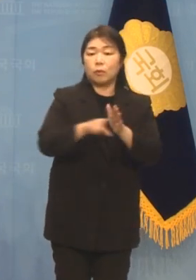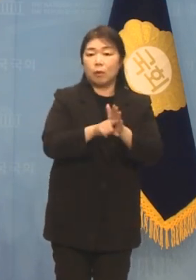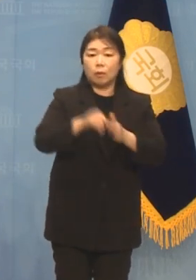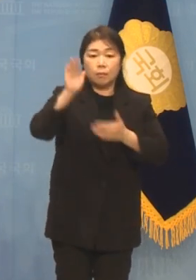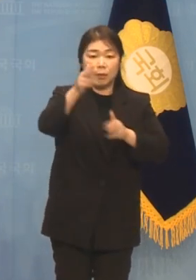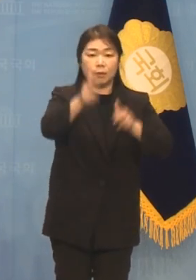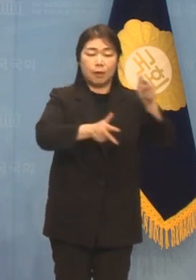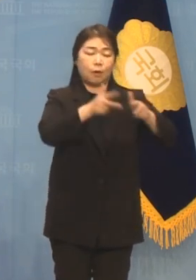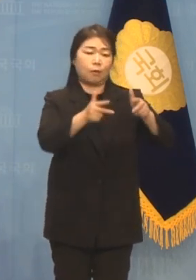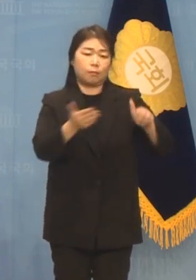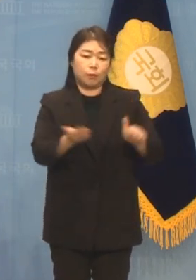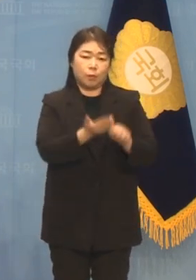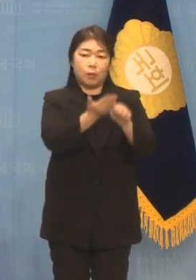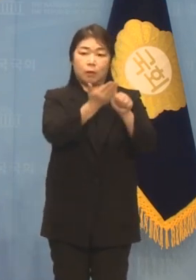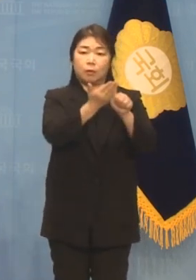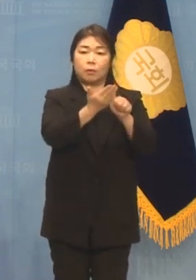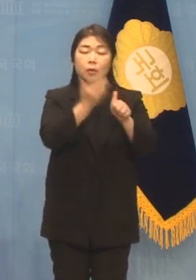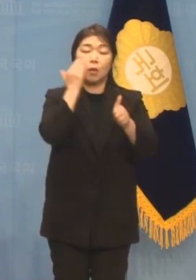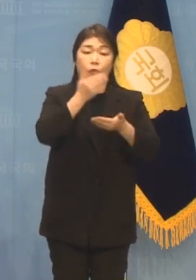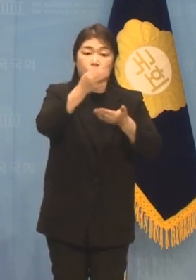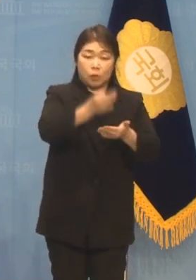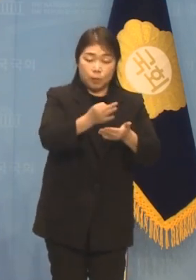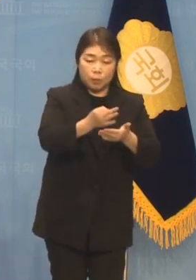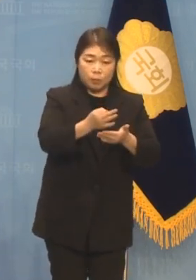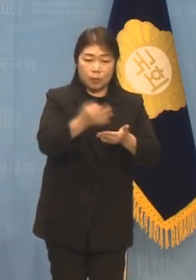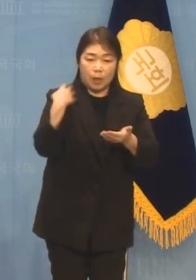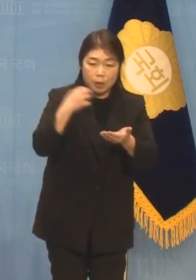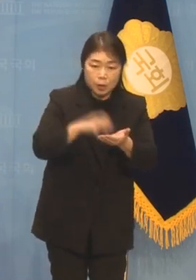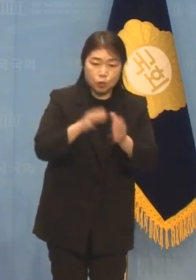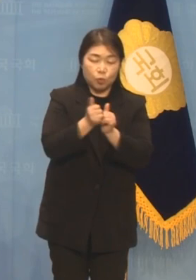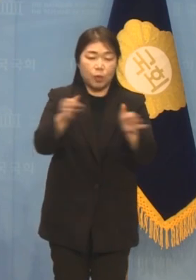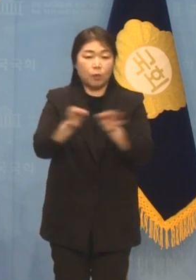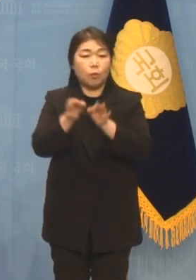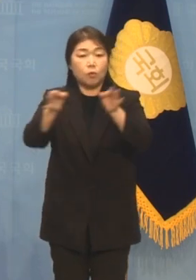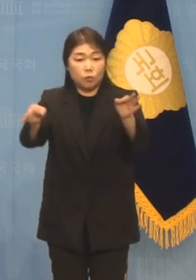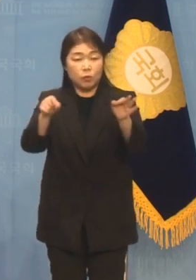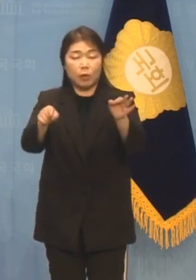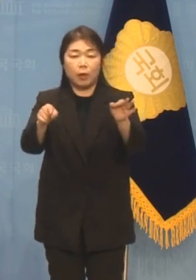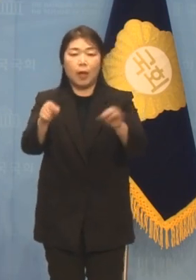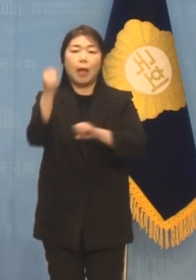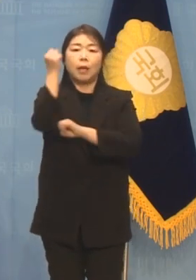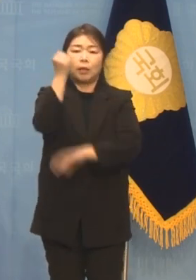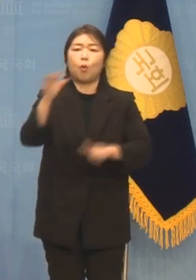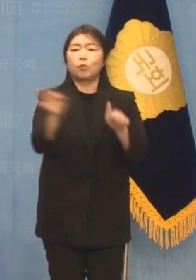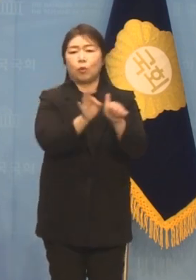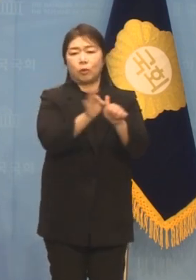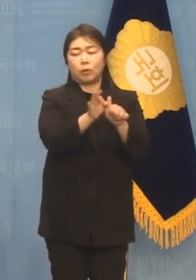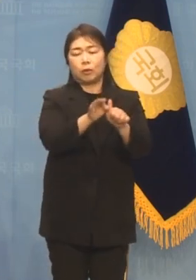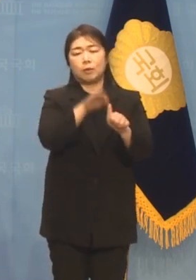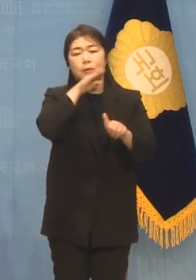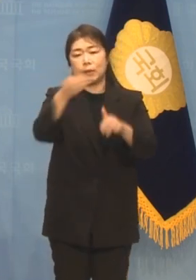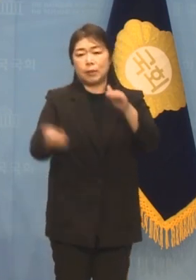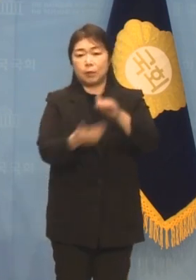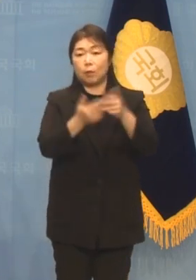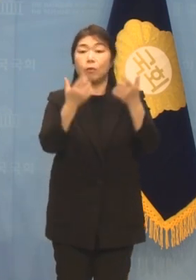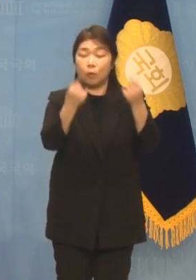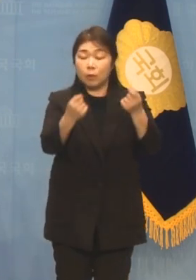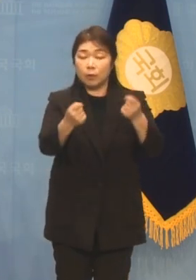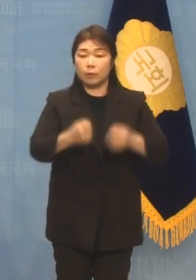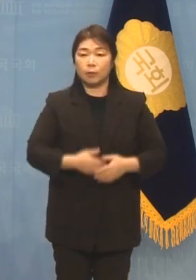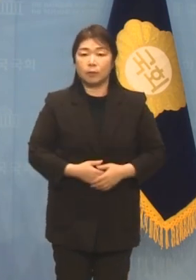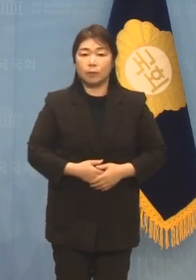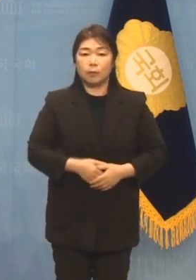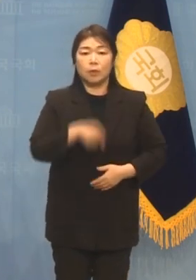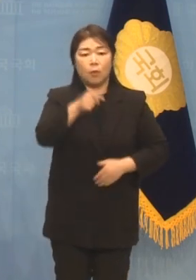성장의 수익을 국민 배당하는 방안 역시 기본소득 실현 모델로 제시하며 국민을 설득하고